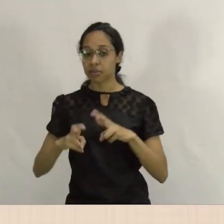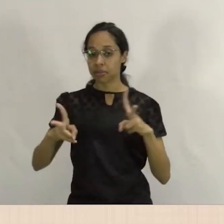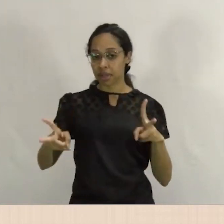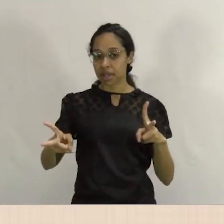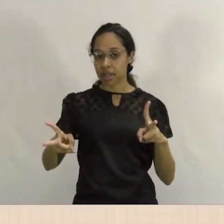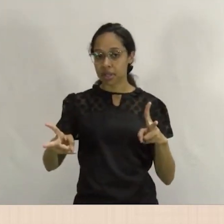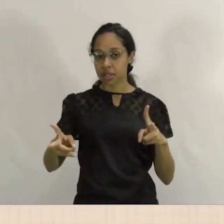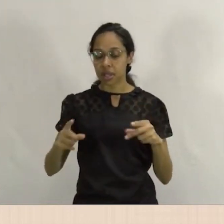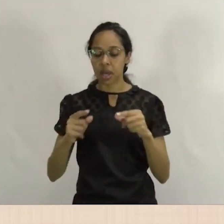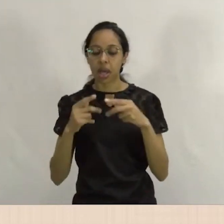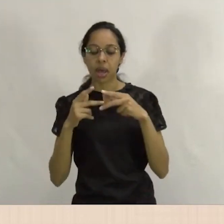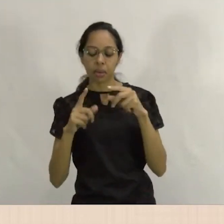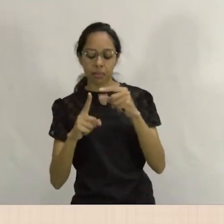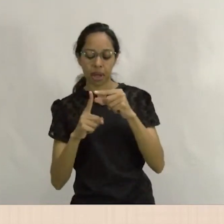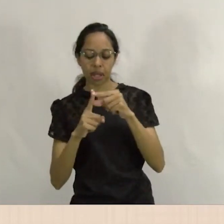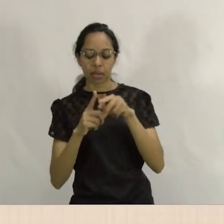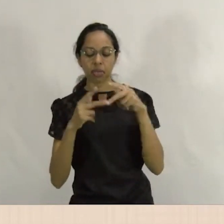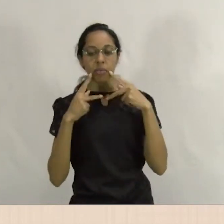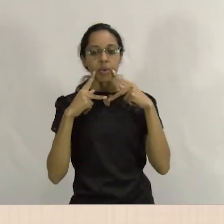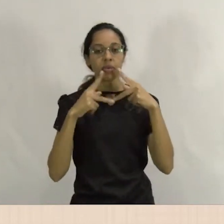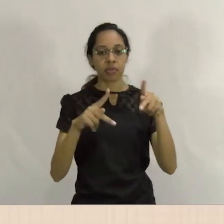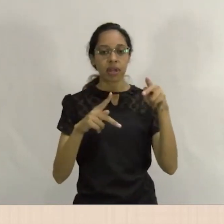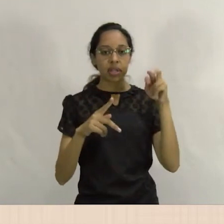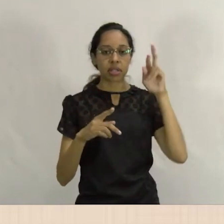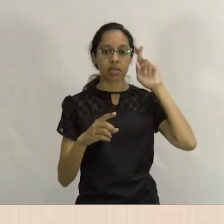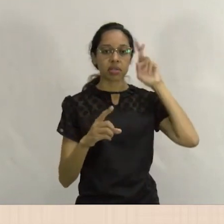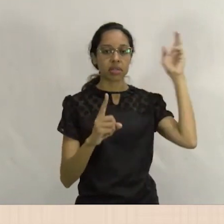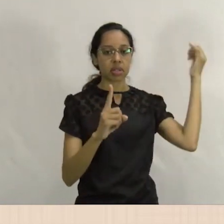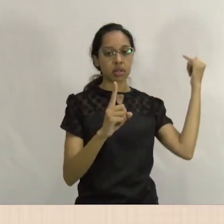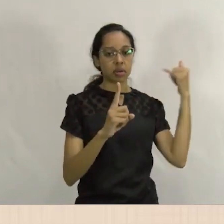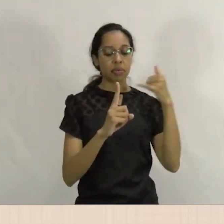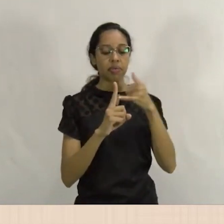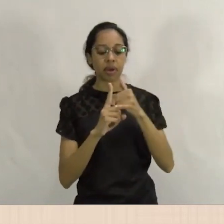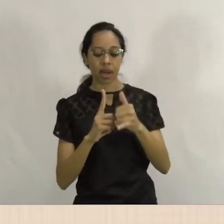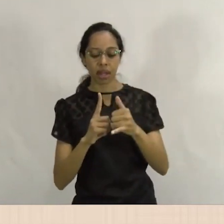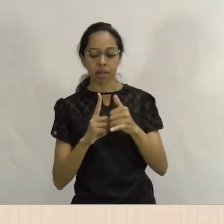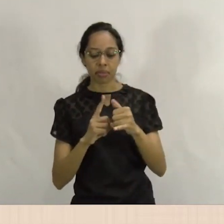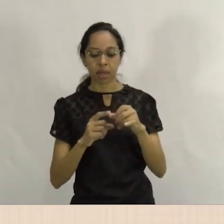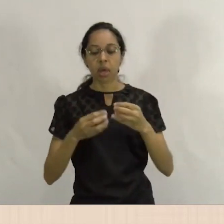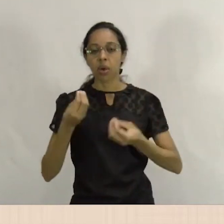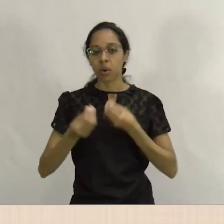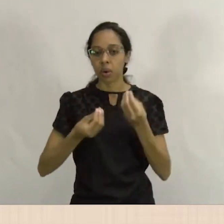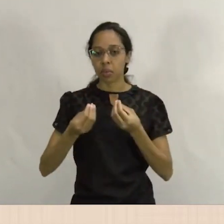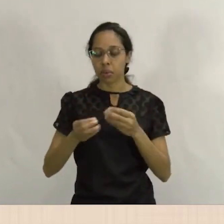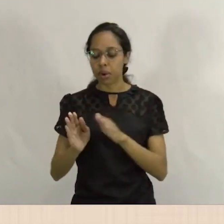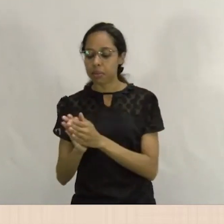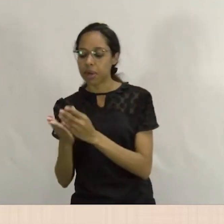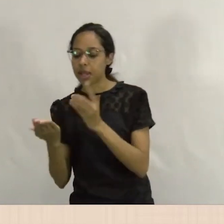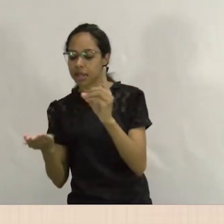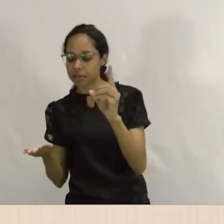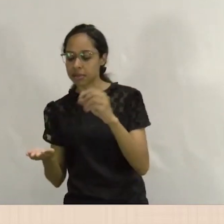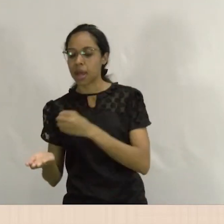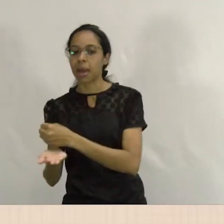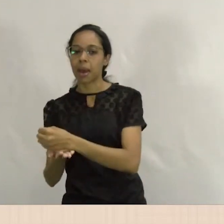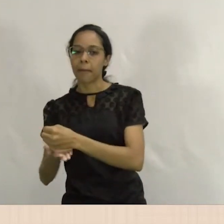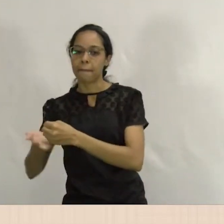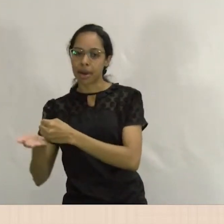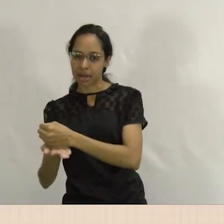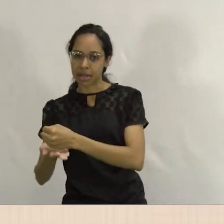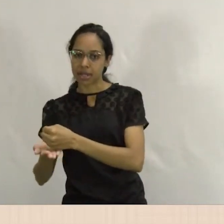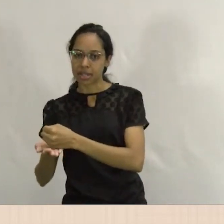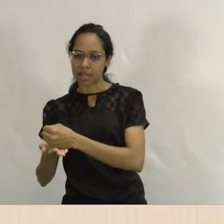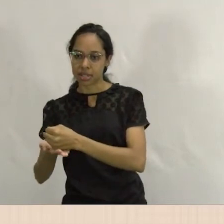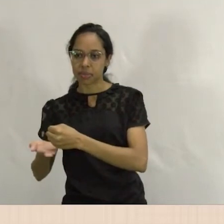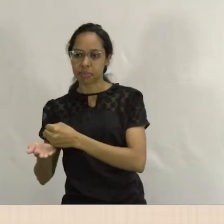de Deus sempre através da palavra da Bíblia. Vocês têm percebido que nada do que eu tenho